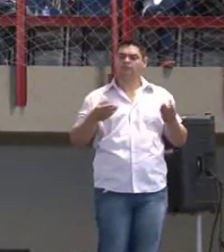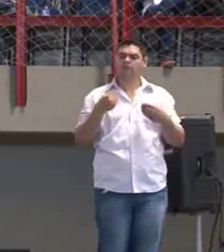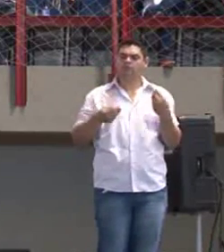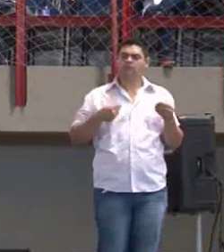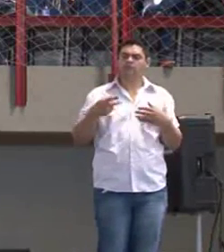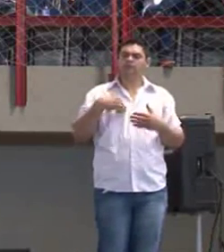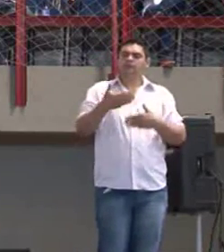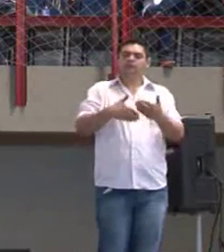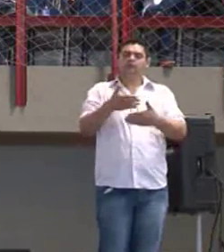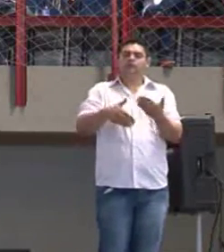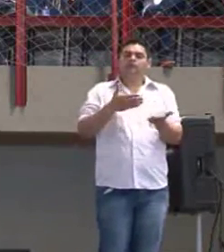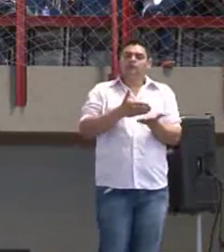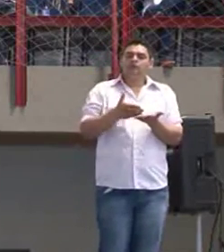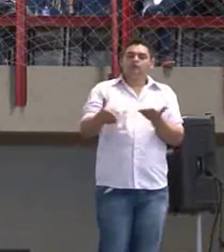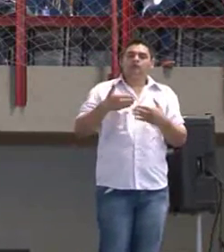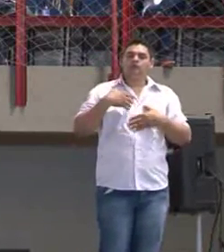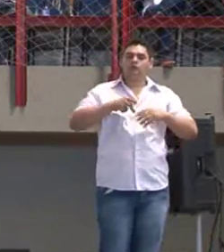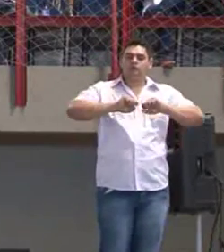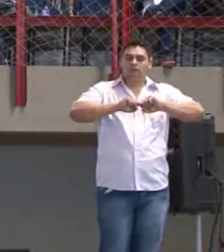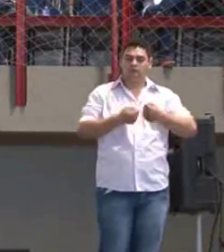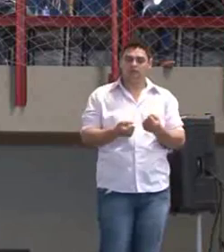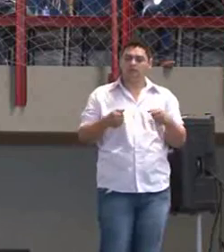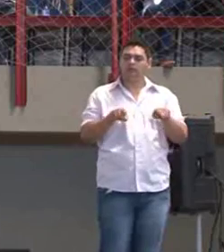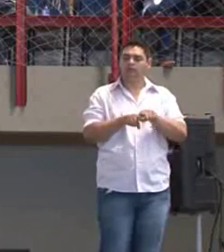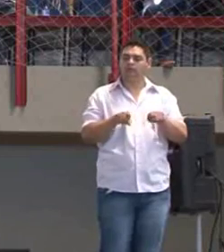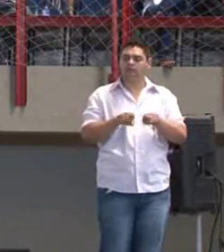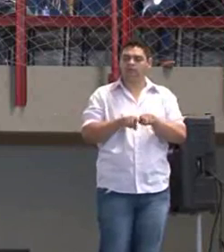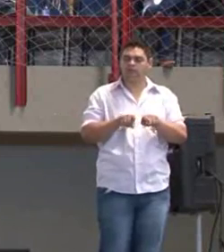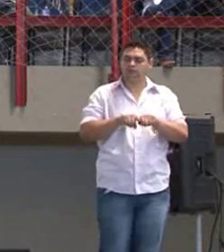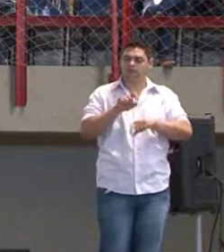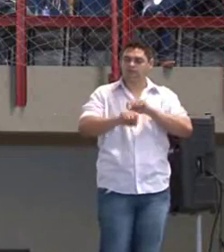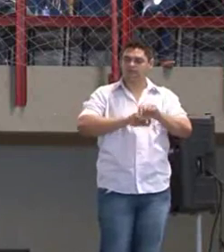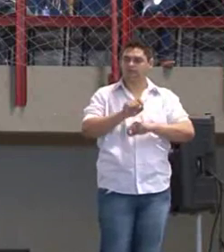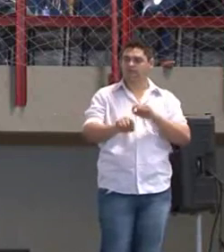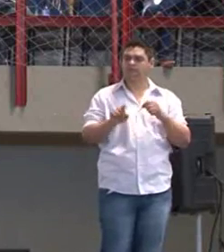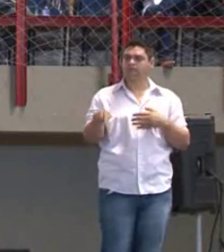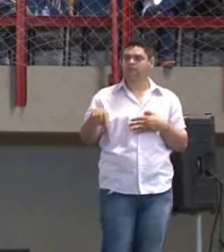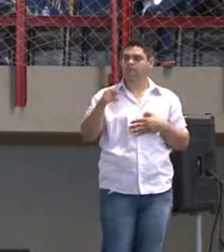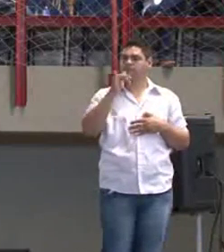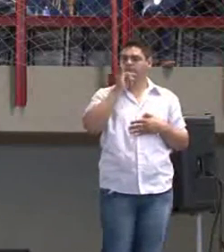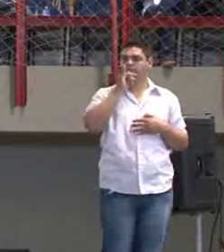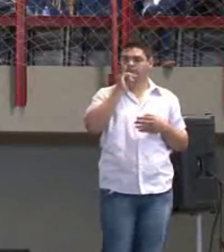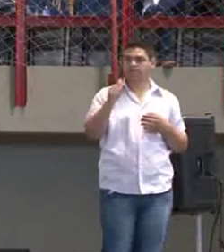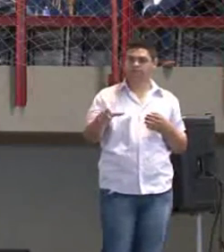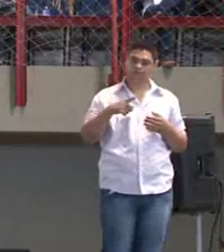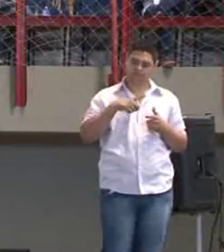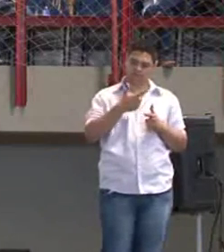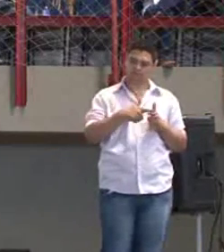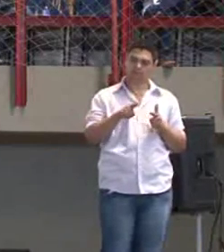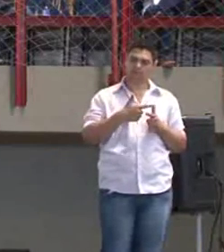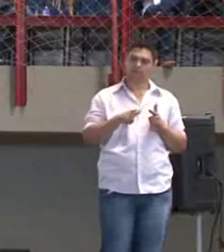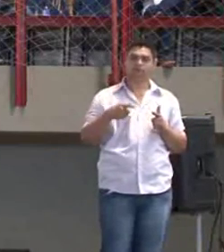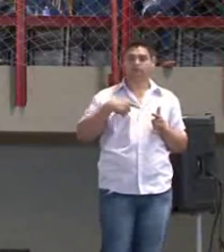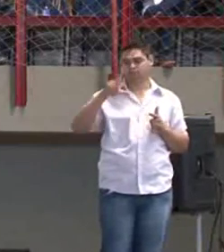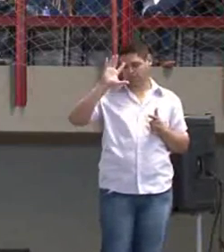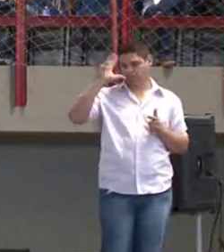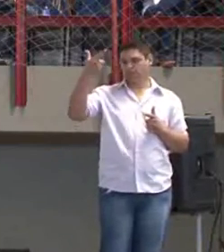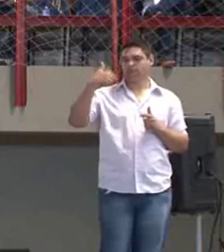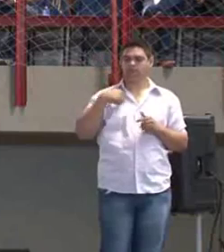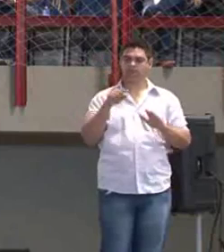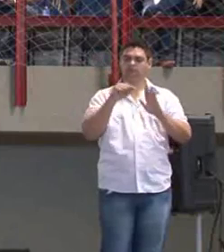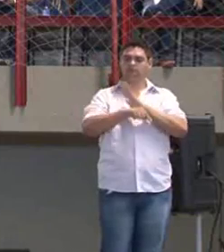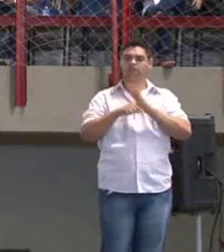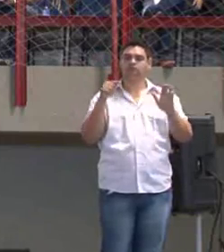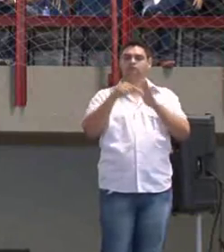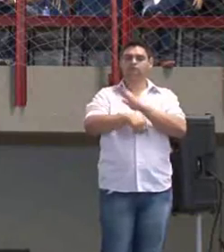pouquinho, vai fortalecer esse conceito que eu acabei de passar para vocês. Passado esse problema, a gente começa a resolver as questões da apostila,